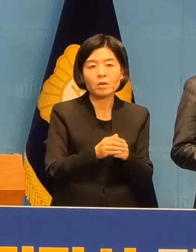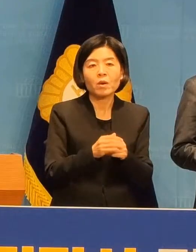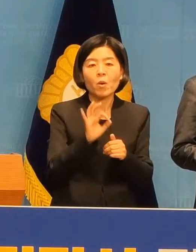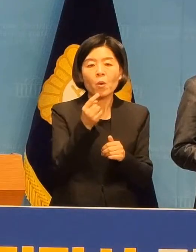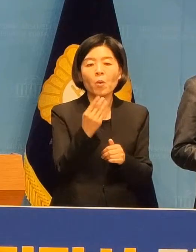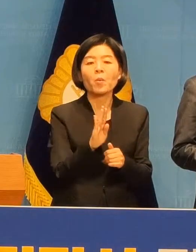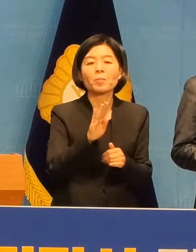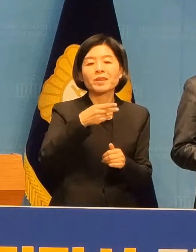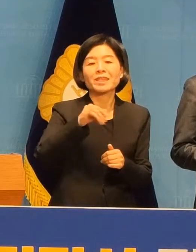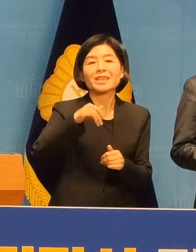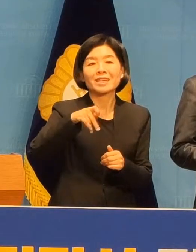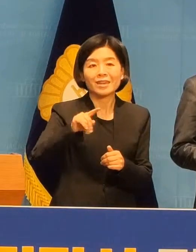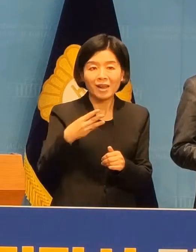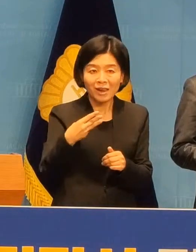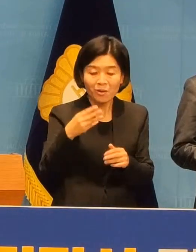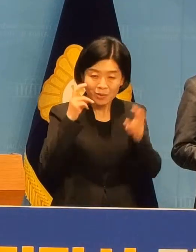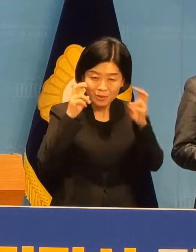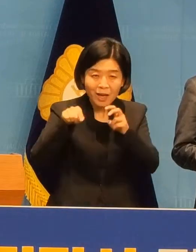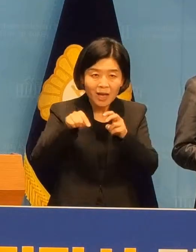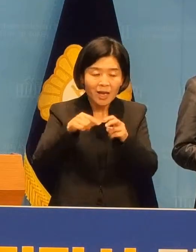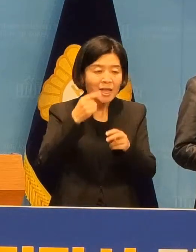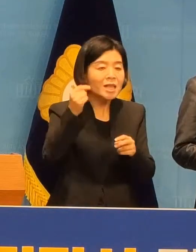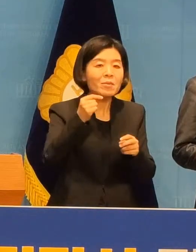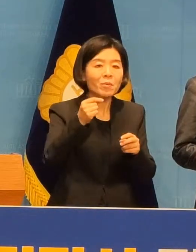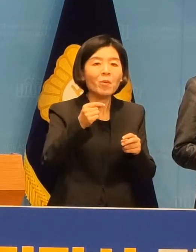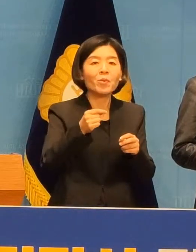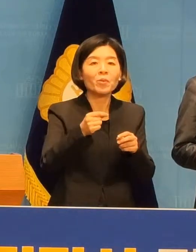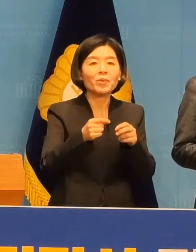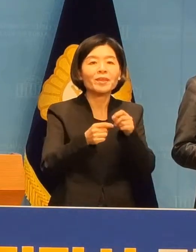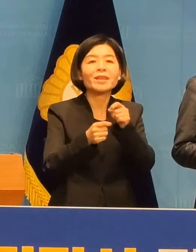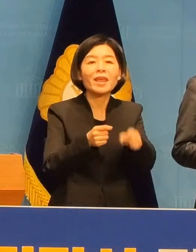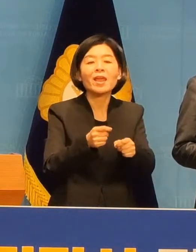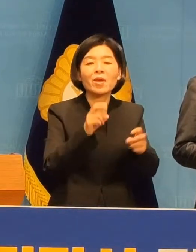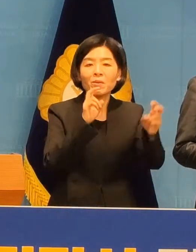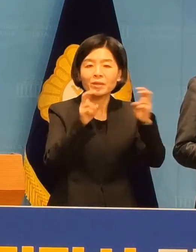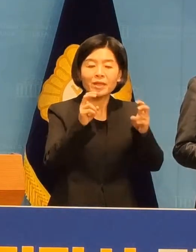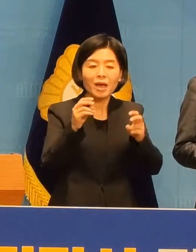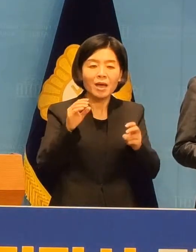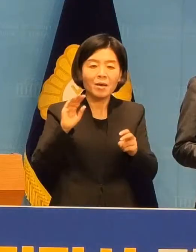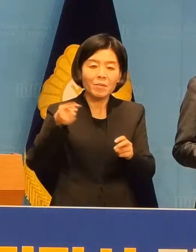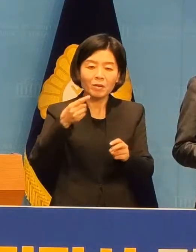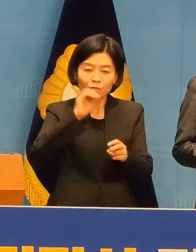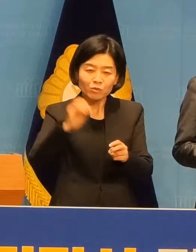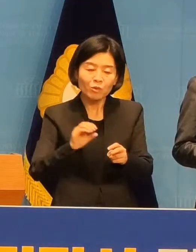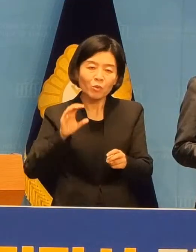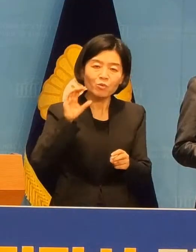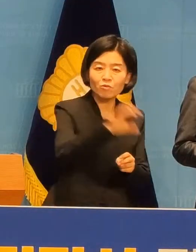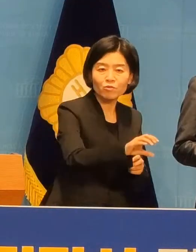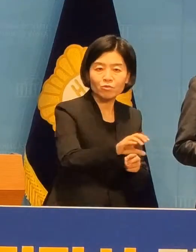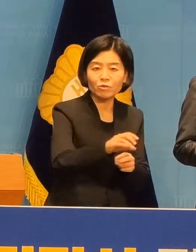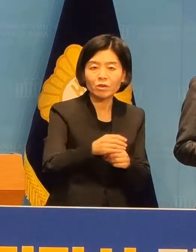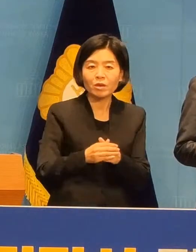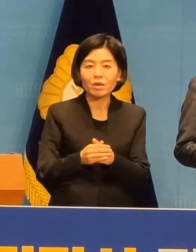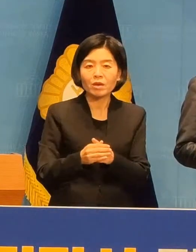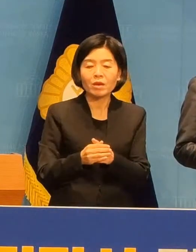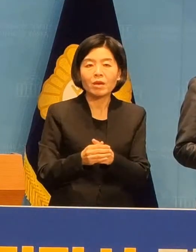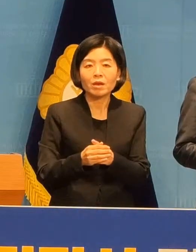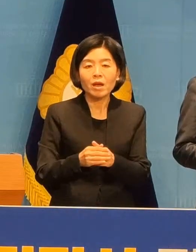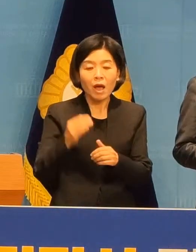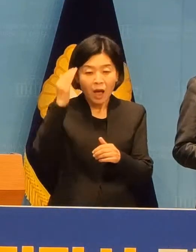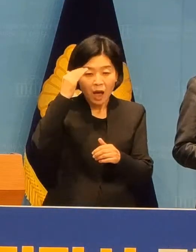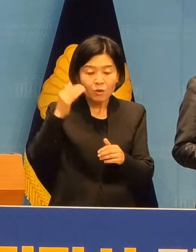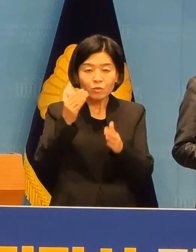니토옵티칼은 일본계 다국적 기업 니토덴코가 100% 출자한 국내 자회사입니다. 같은 니토덴코의 국내